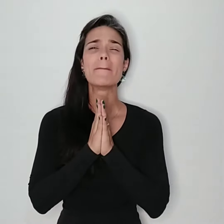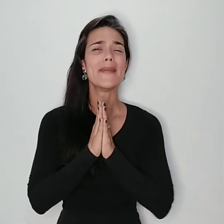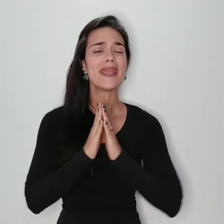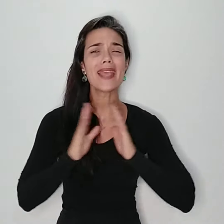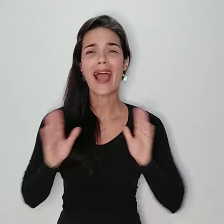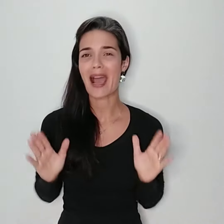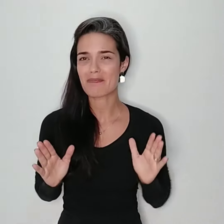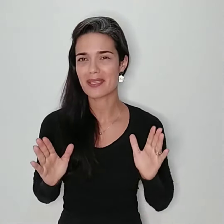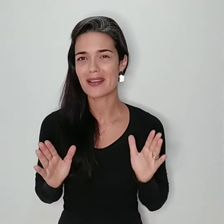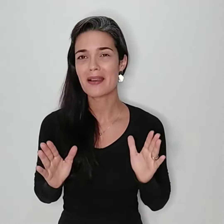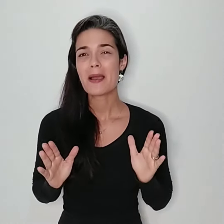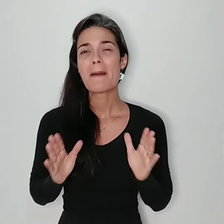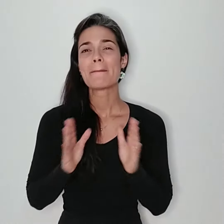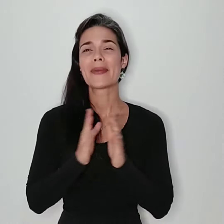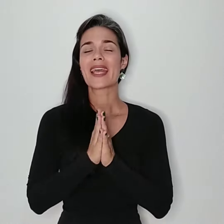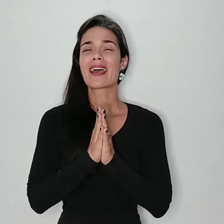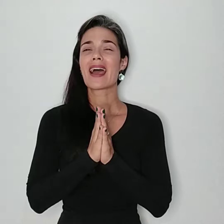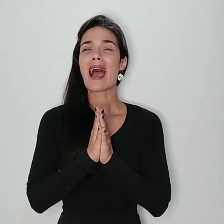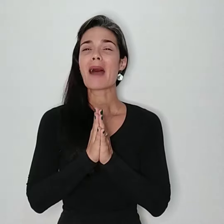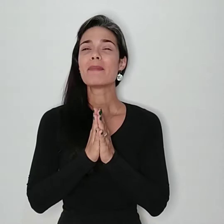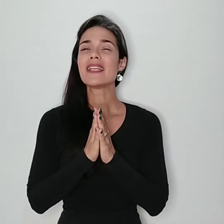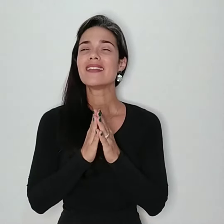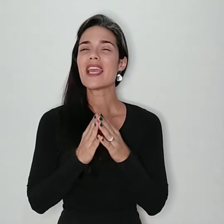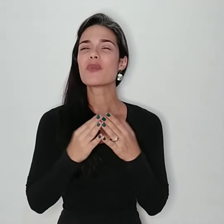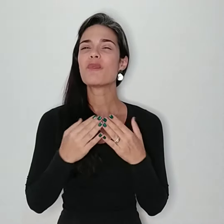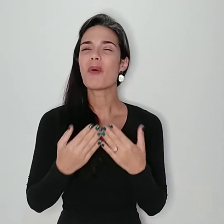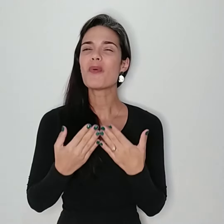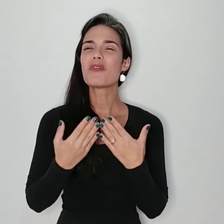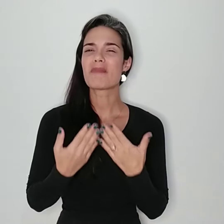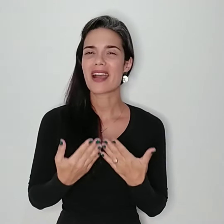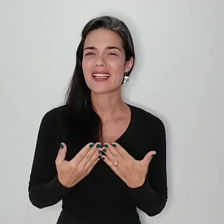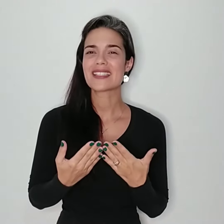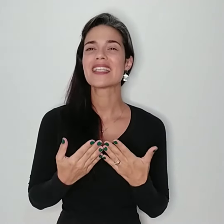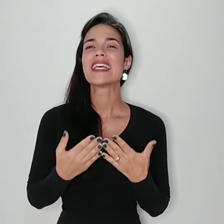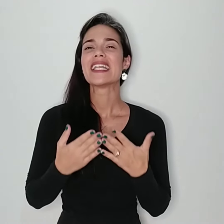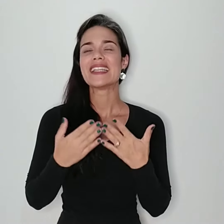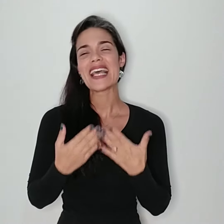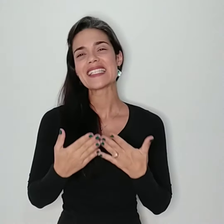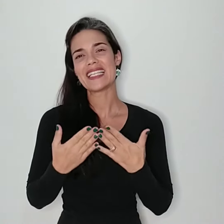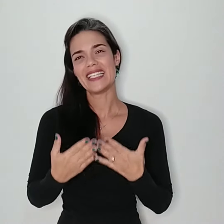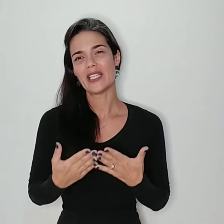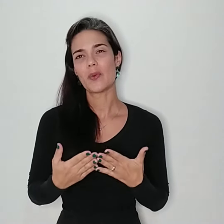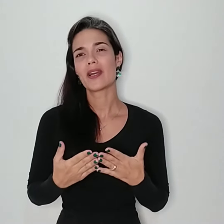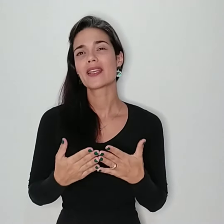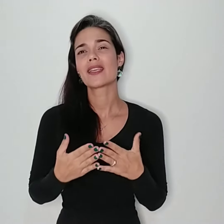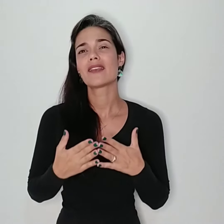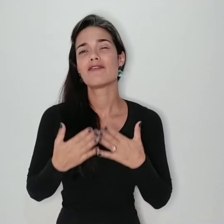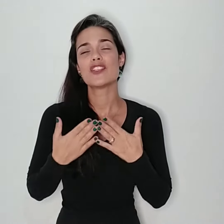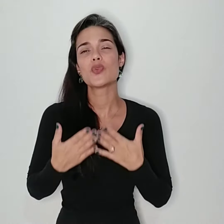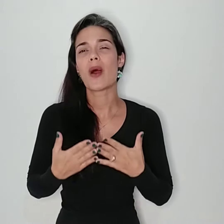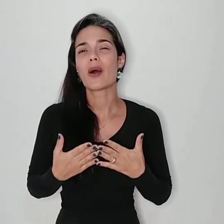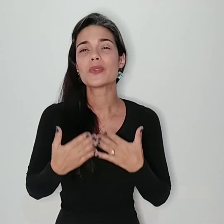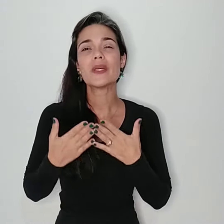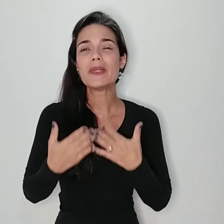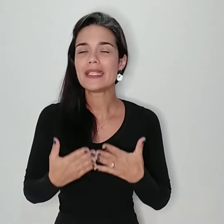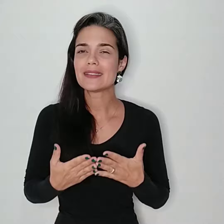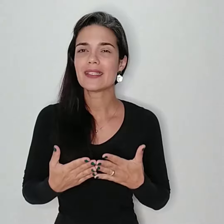meio rápida para aprender um pouco mais dessa língua visual tão linda